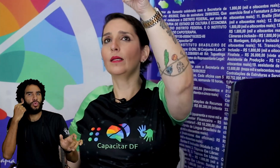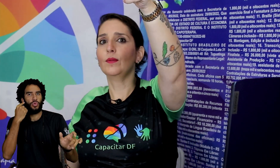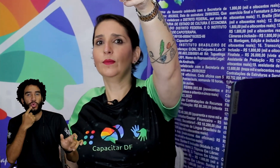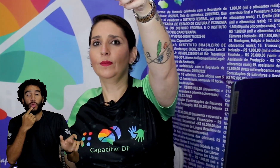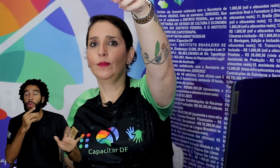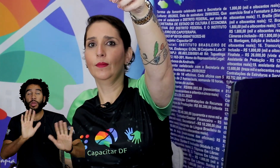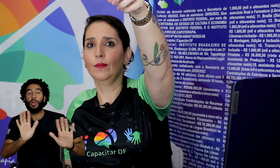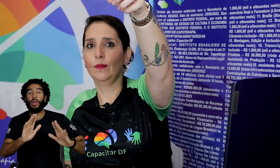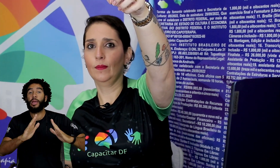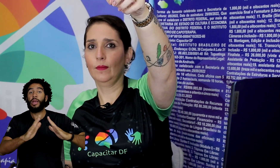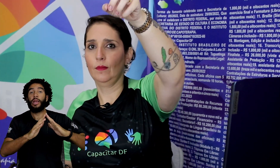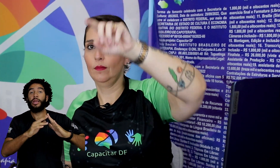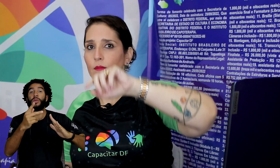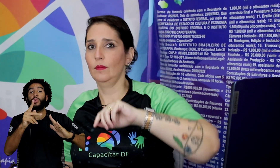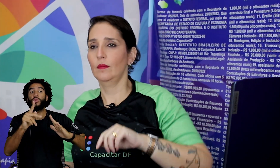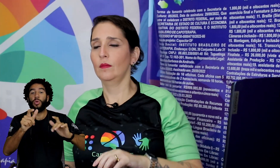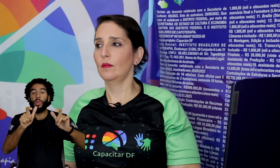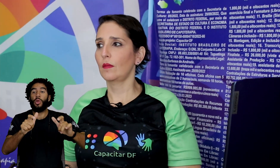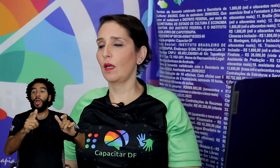outro lado.